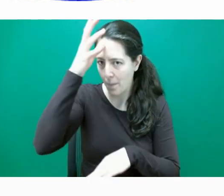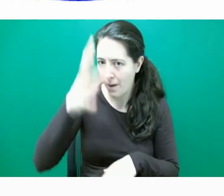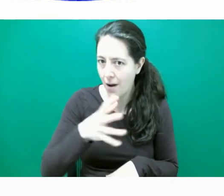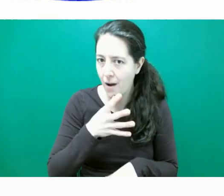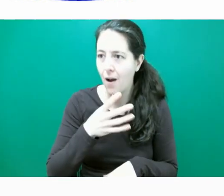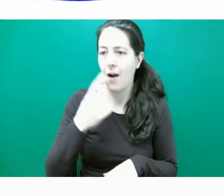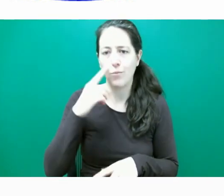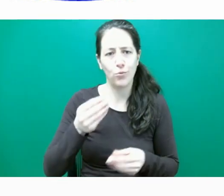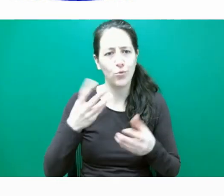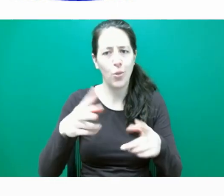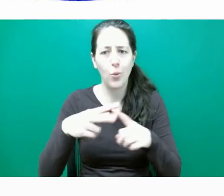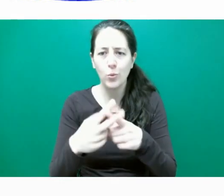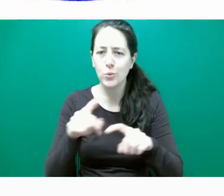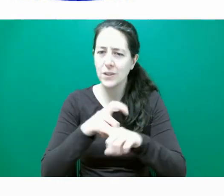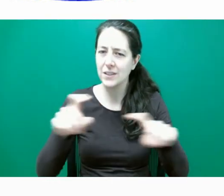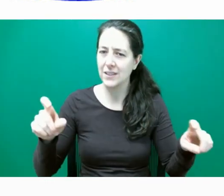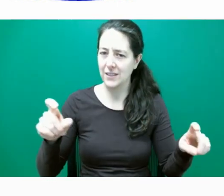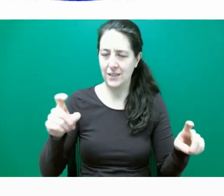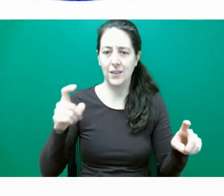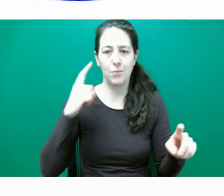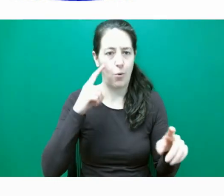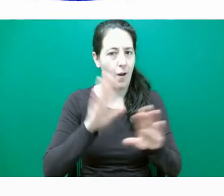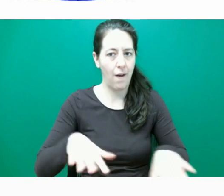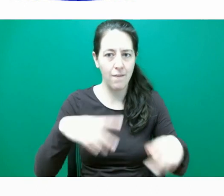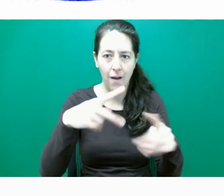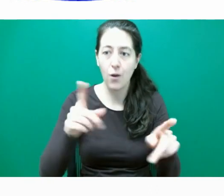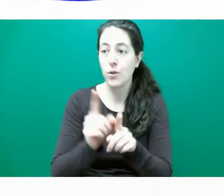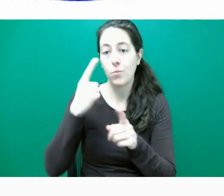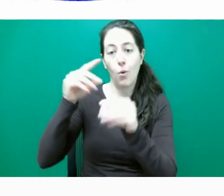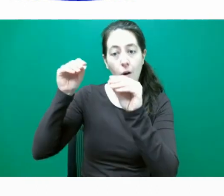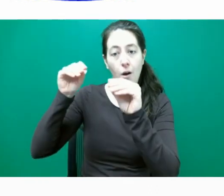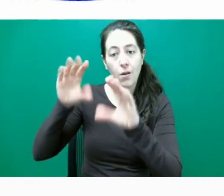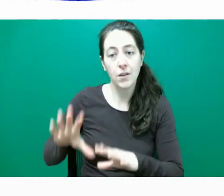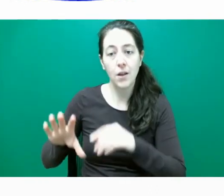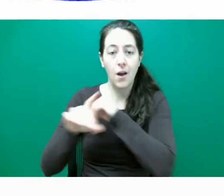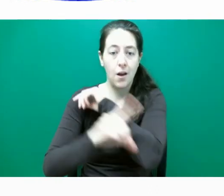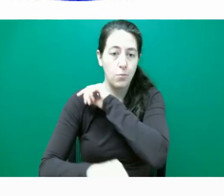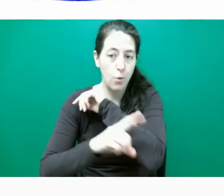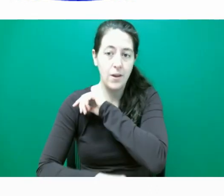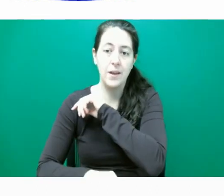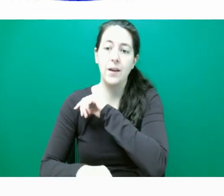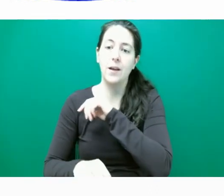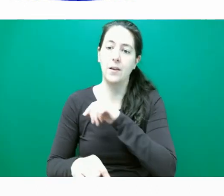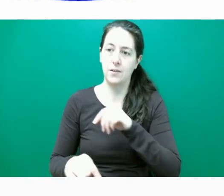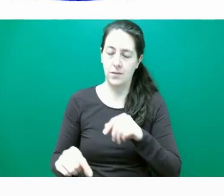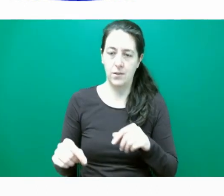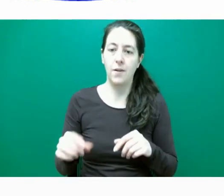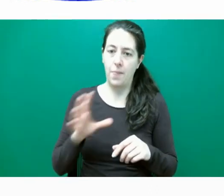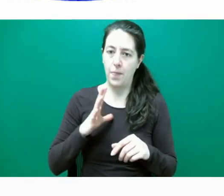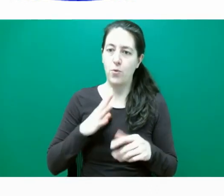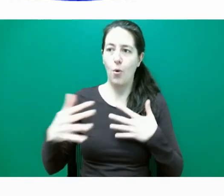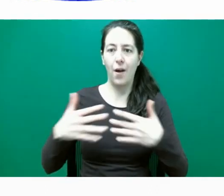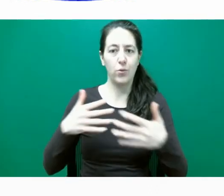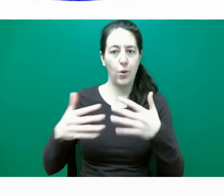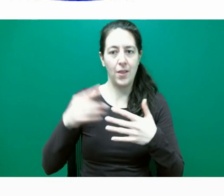des enfants, de leurs enfants, et pour les enseignants aussi, pour les membres du personnel scolaire, il y a des ateliers qui